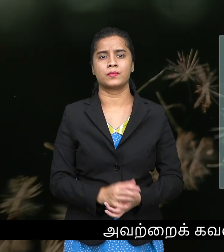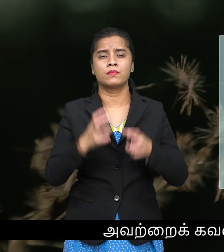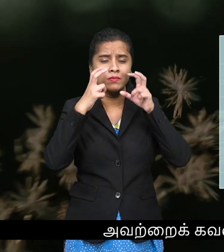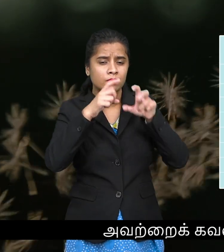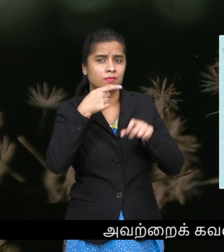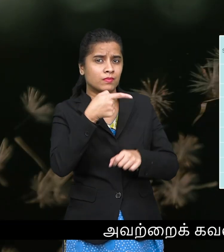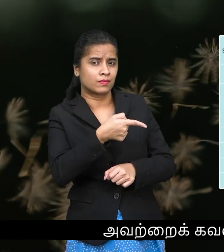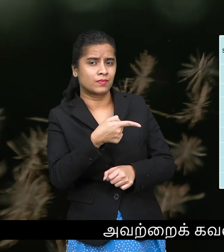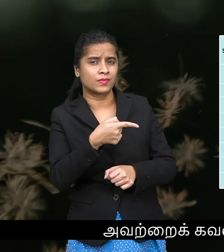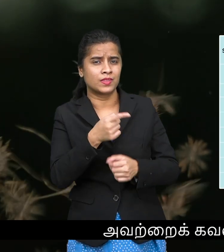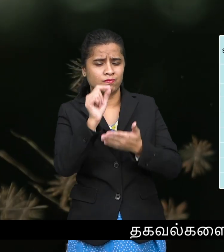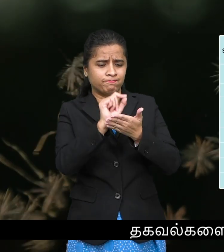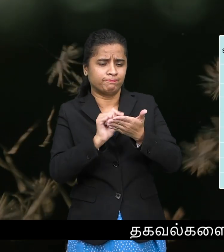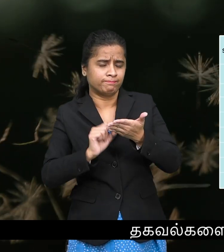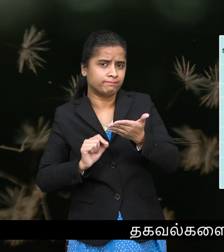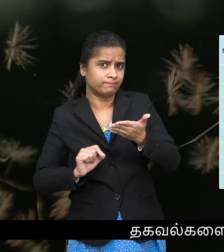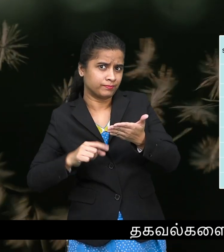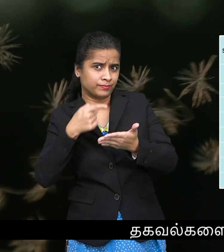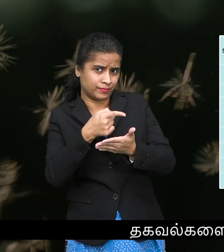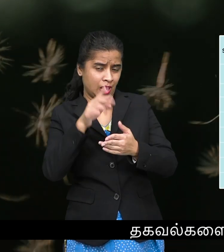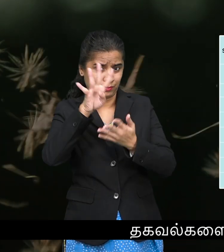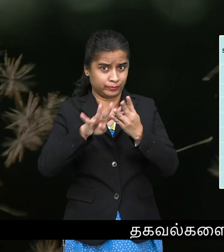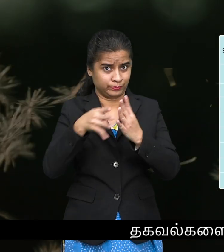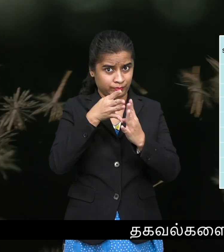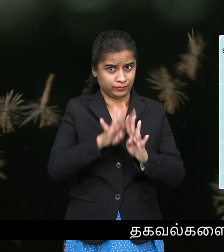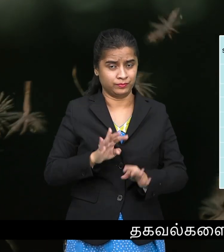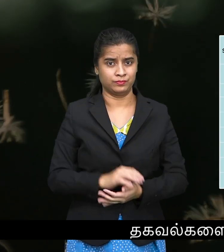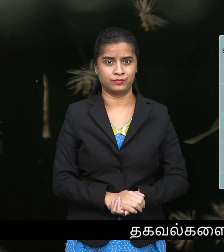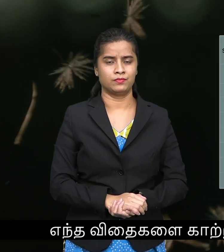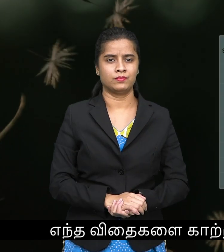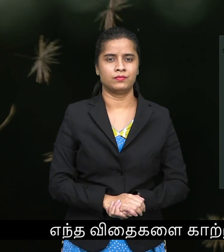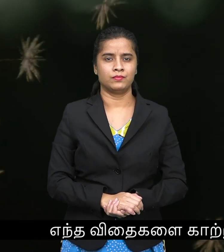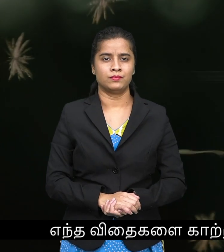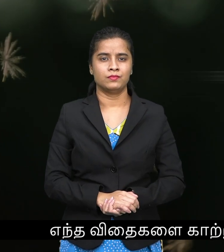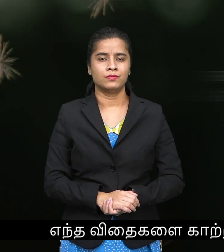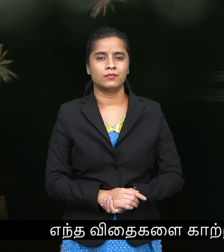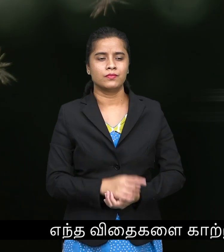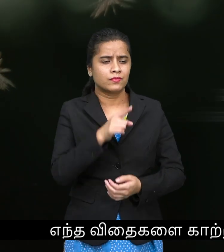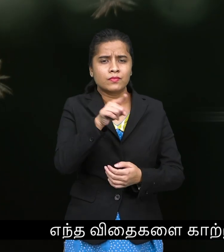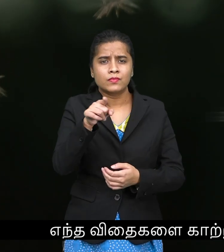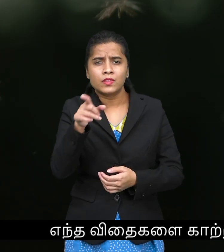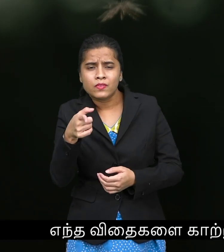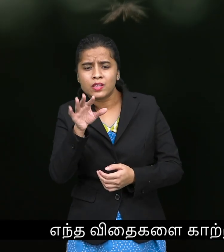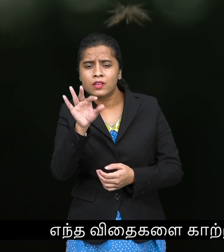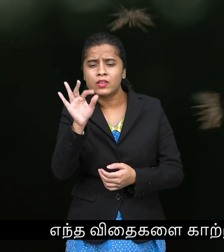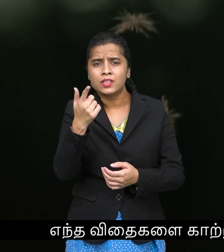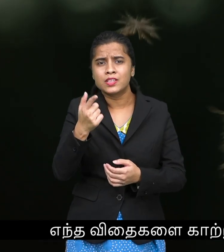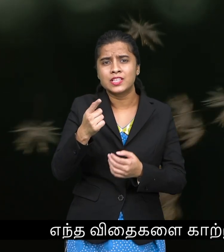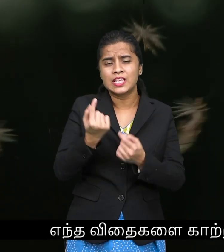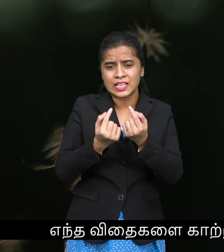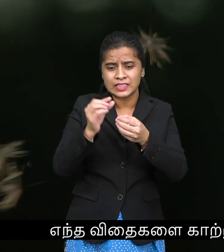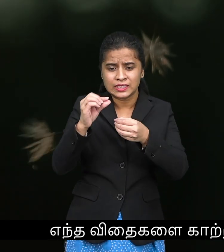அவற்றை கவனித்து அட்டவணையில் தகவல்களை பதிவு செய்யவும். எந்த விதைகளை காற்றில் கொண்டு செல்ல